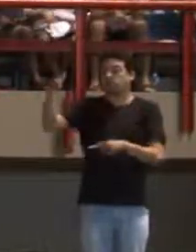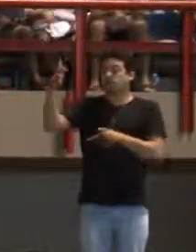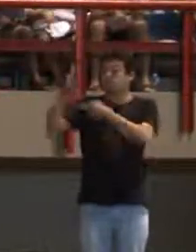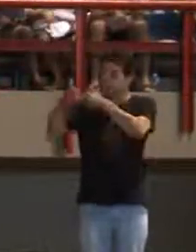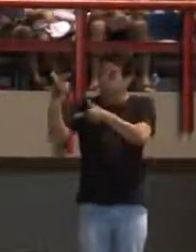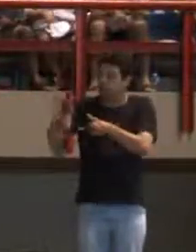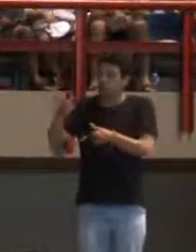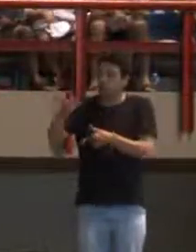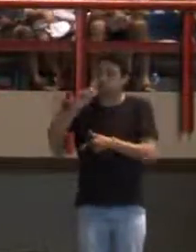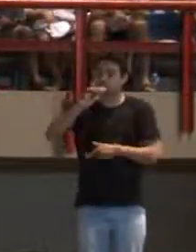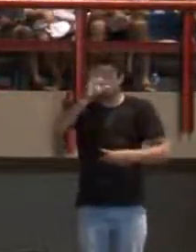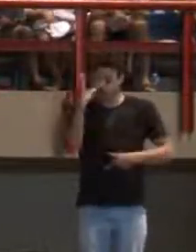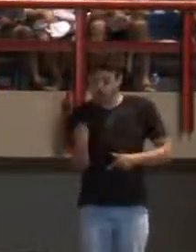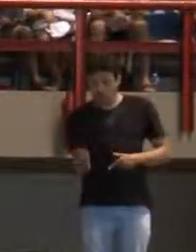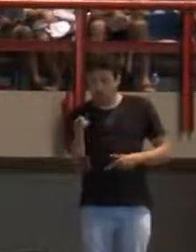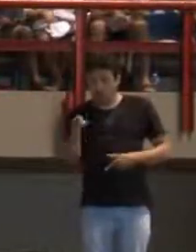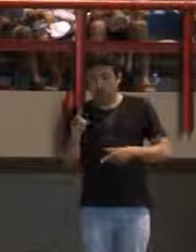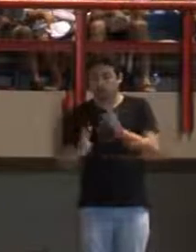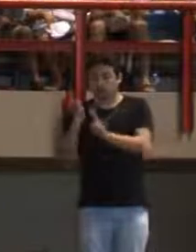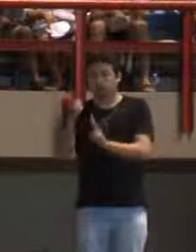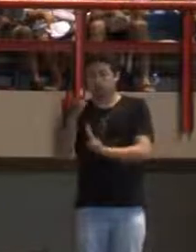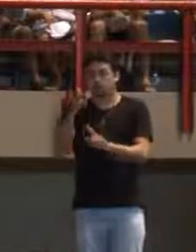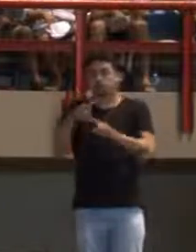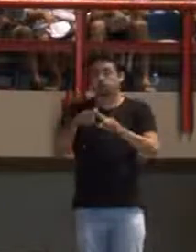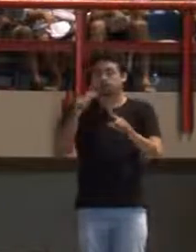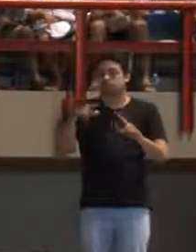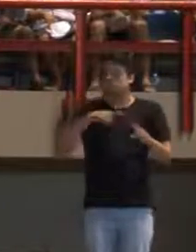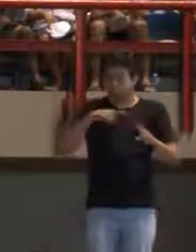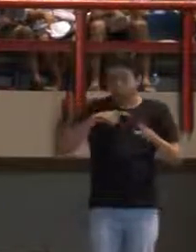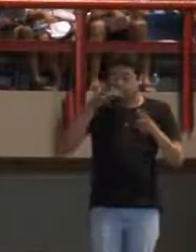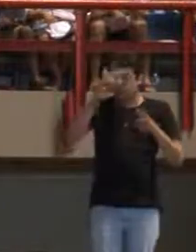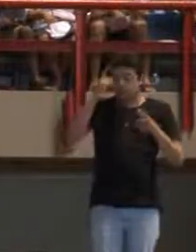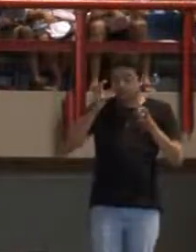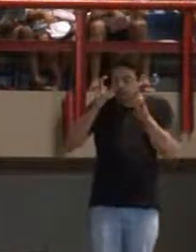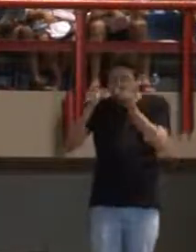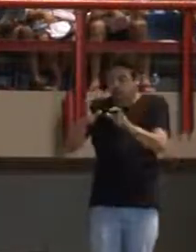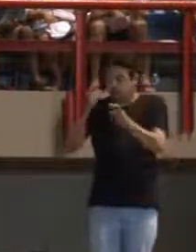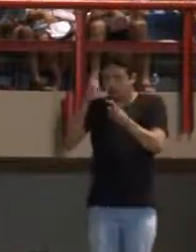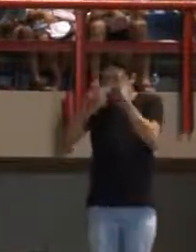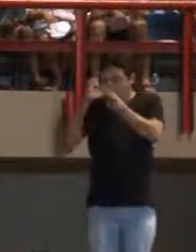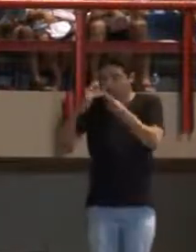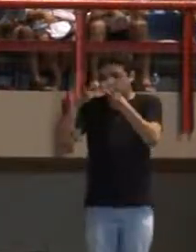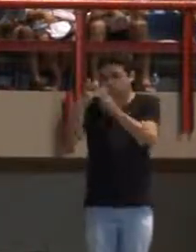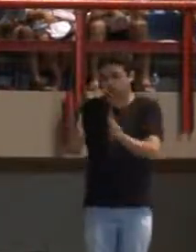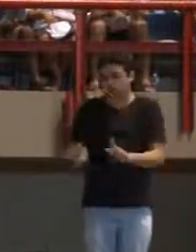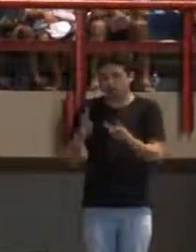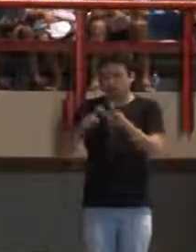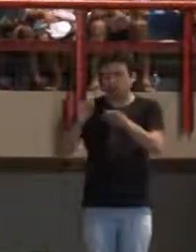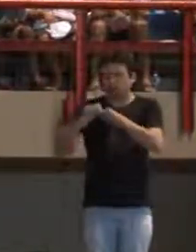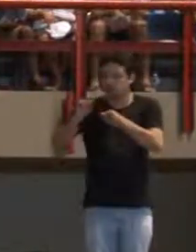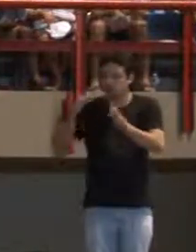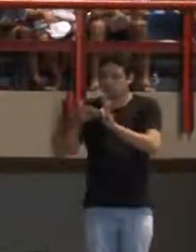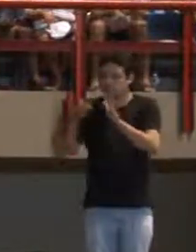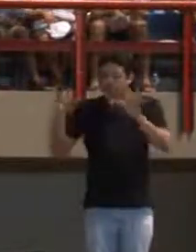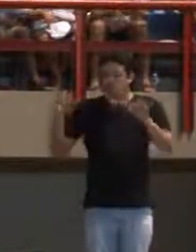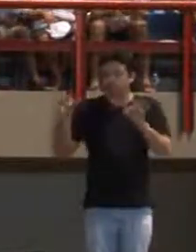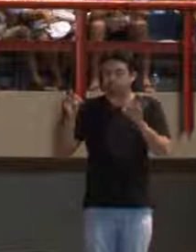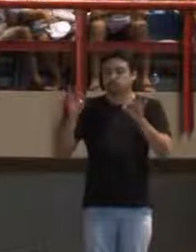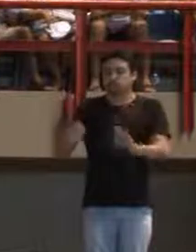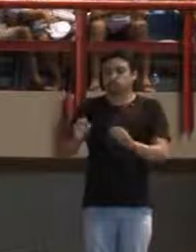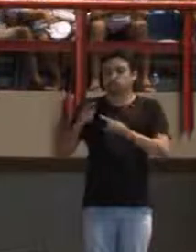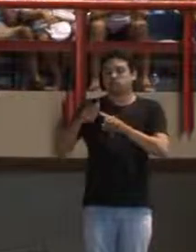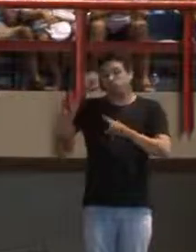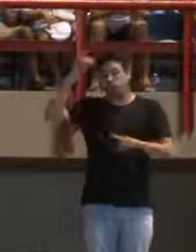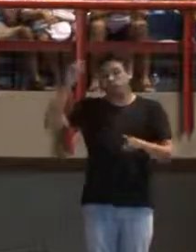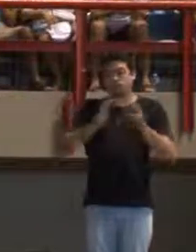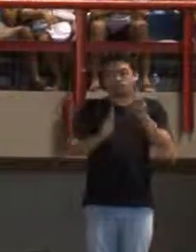petróleo. Se tivesse petróleo na África, estava todo mundo preocupado também em manter a paz na África, fazer tudo certinho, para não elevar o